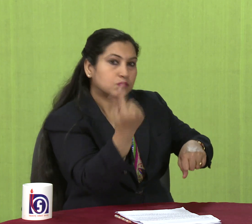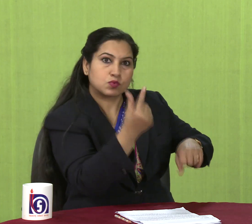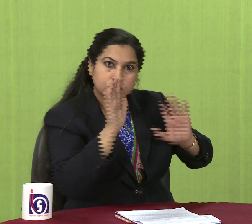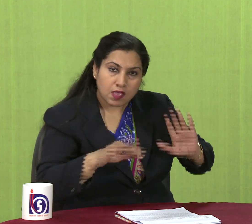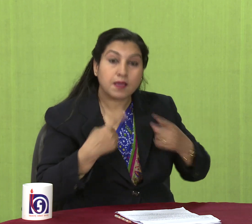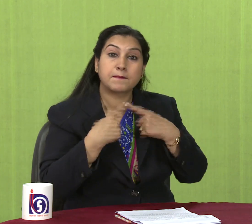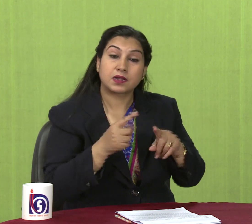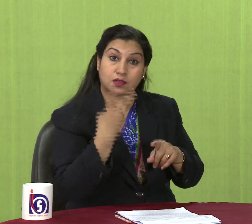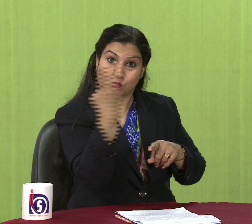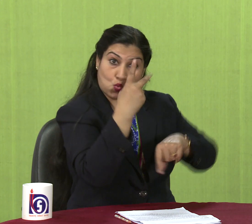दोनों बार